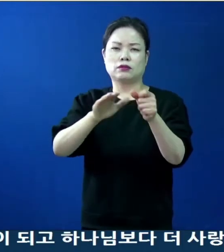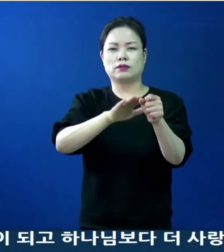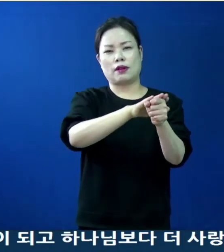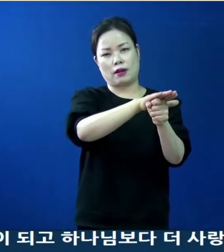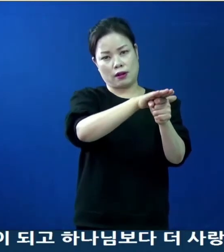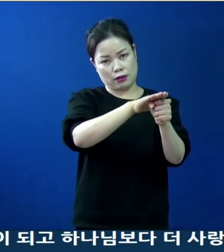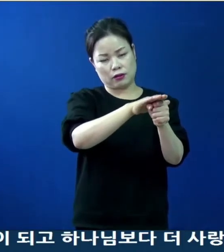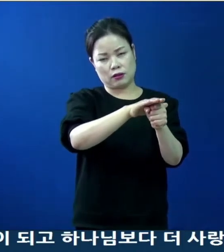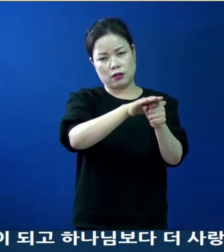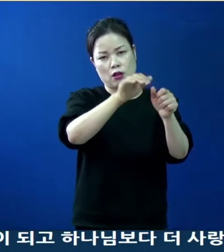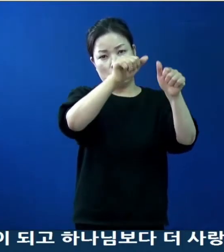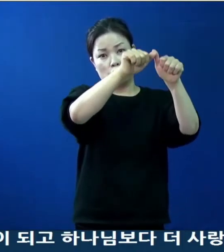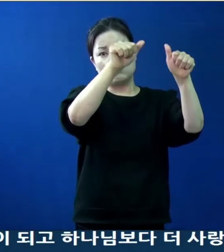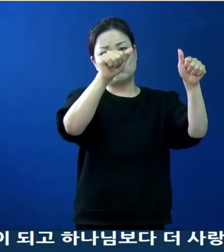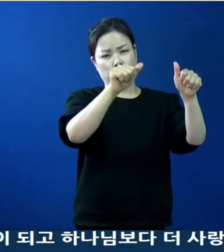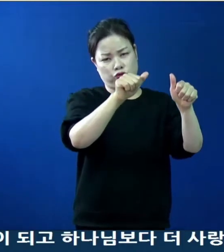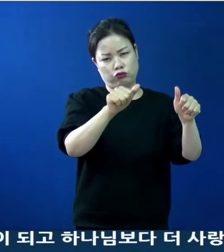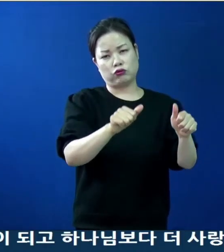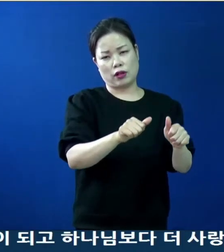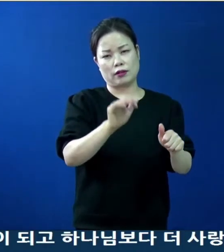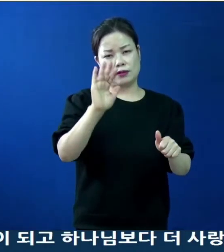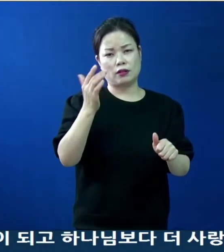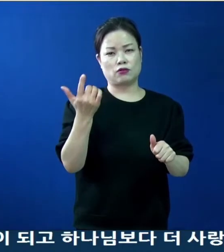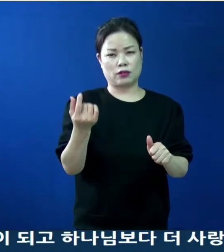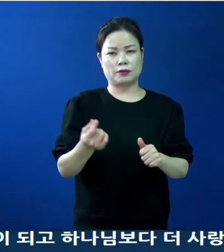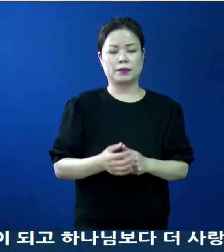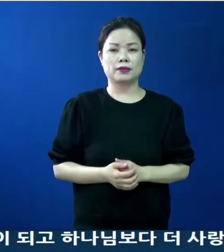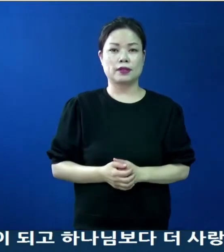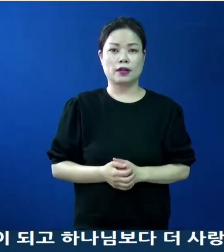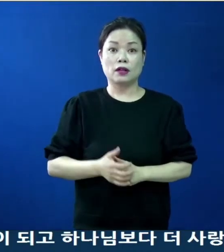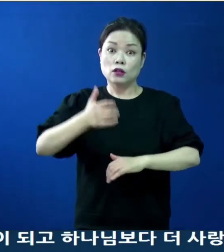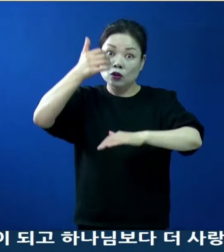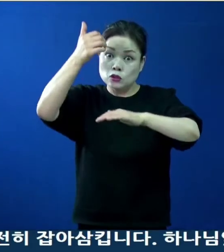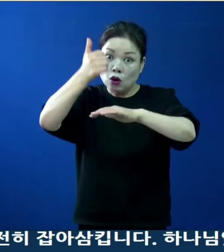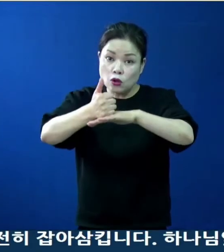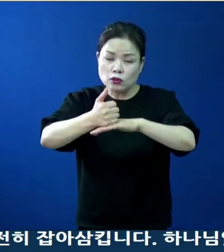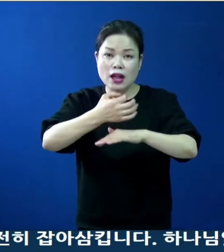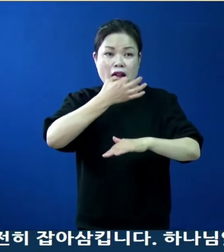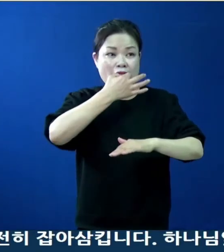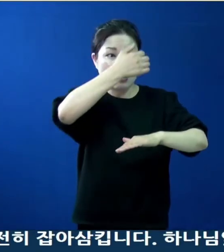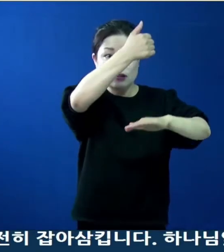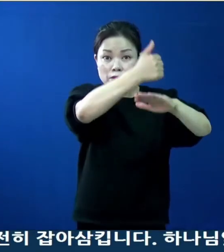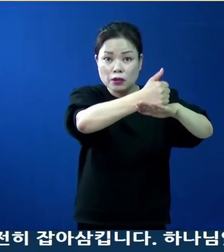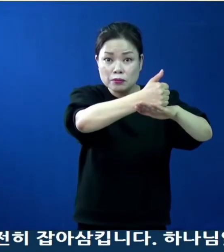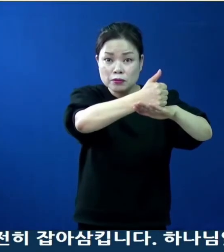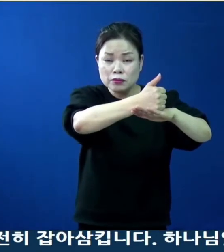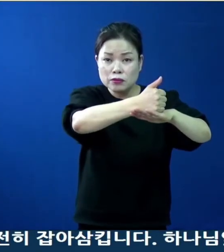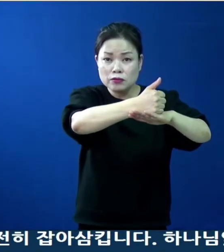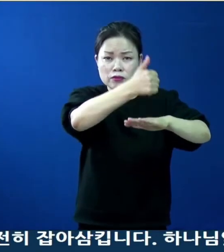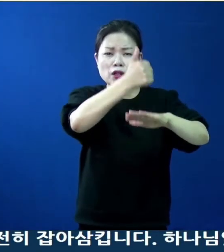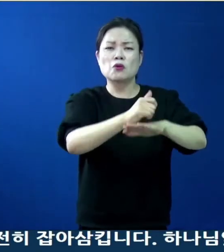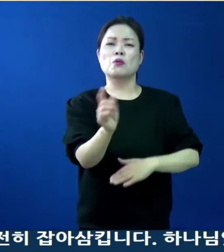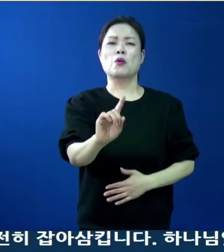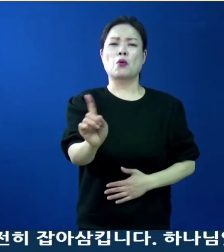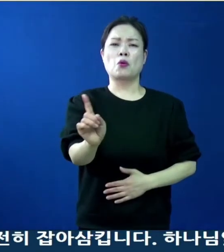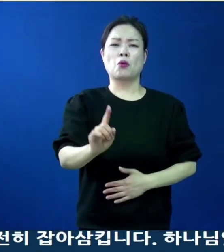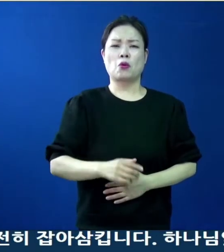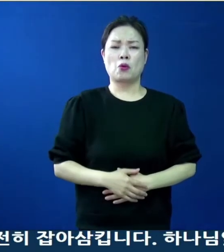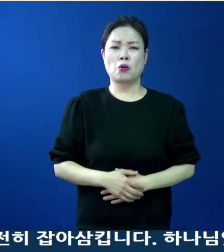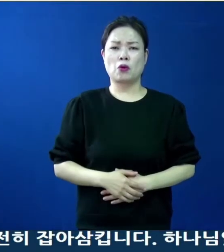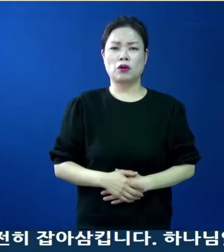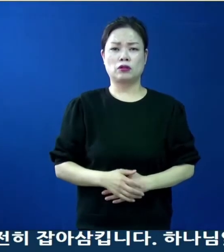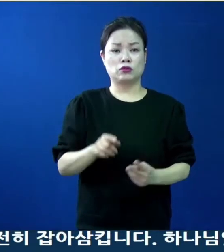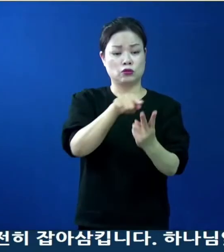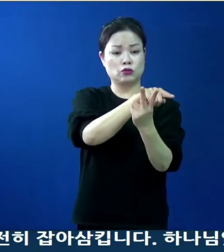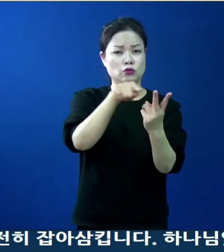사랑하는 우상이 되는 것입니다. 결국 이런 탐욕의 결과, 여러분 마지막 최후가 무엇입니까? 저는